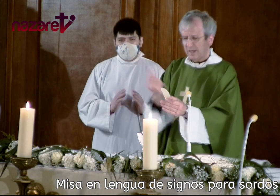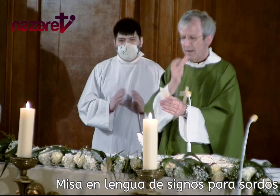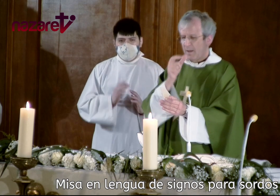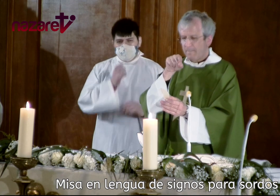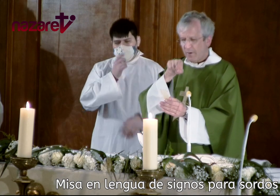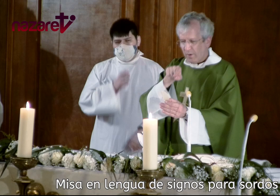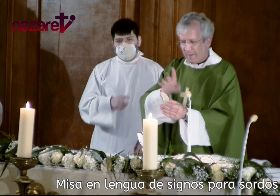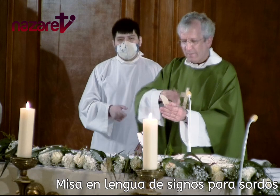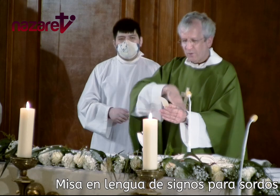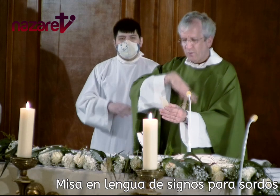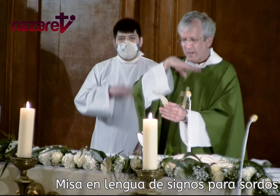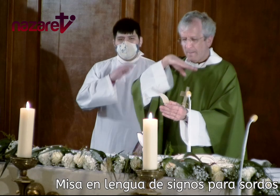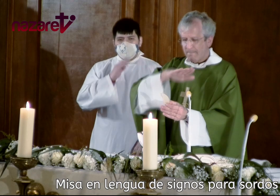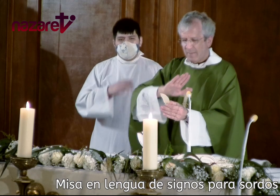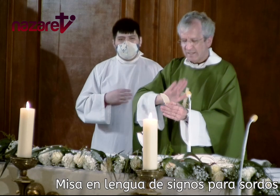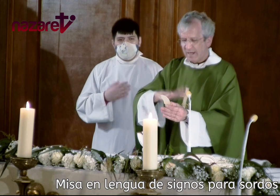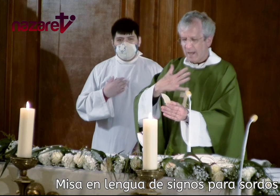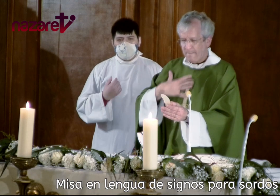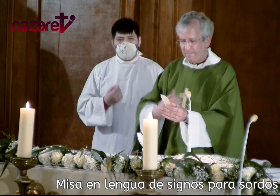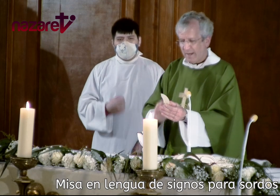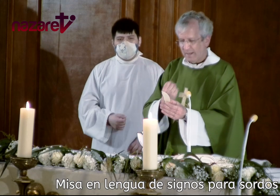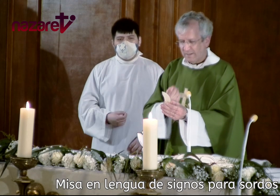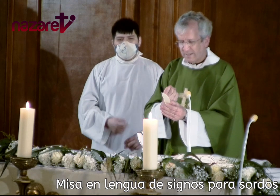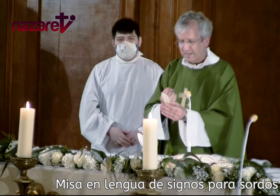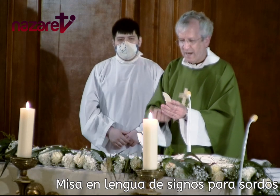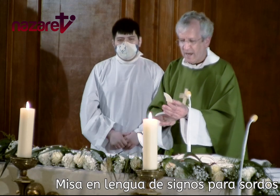pero una palabra tuya bastará para sanarme